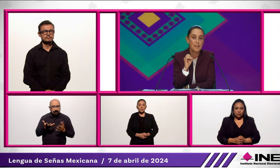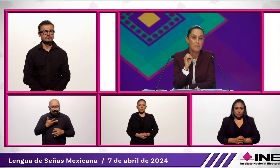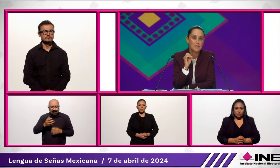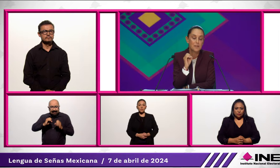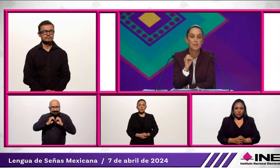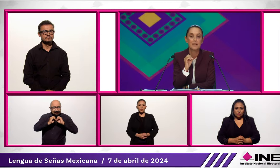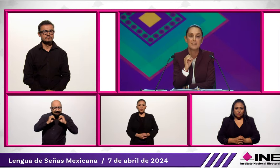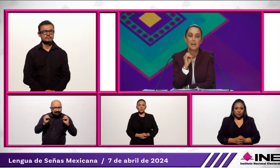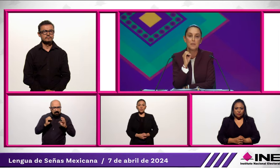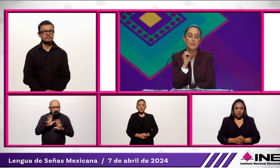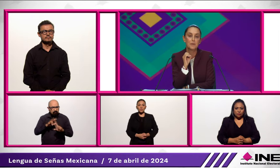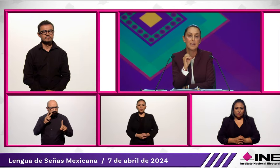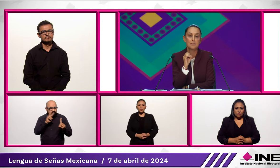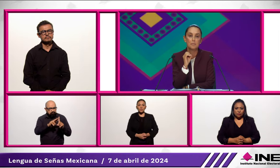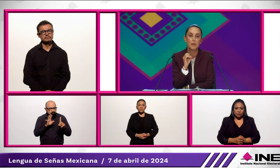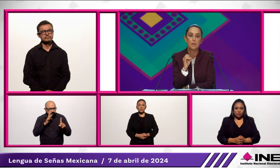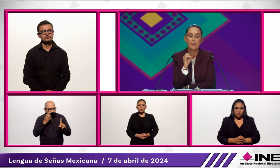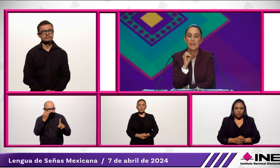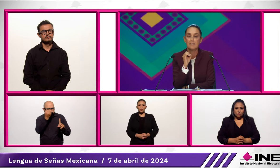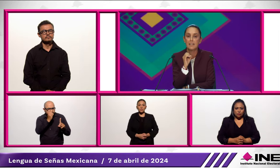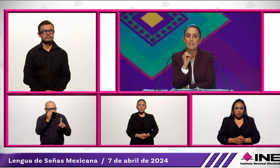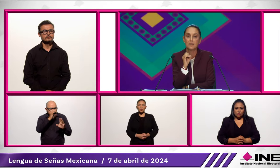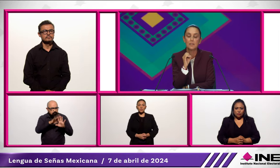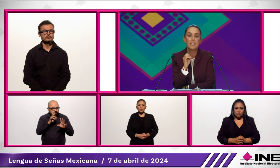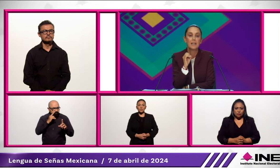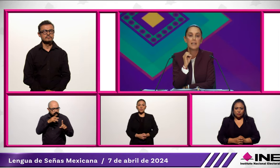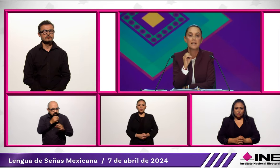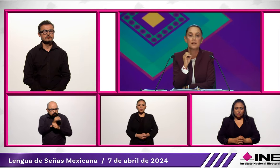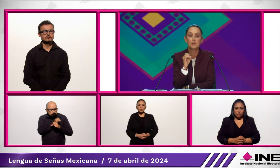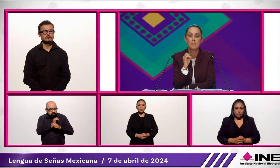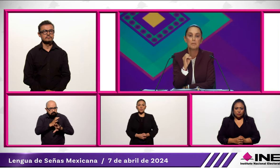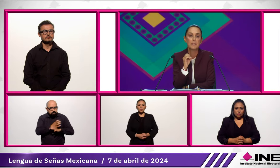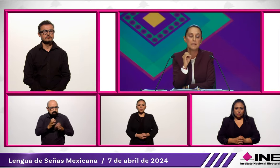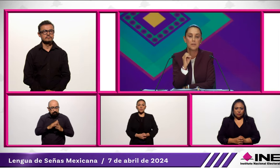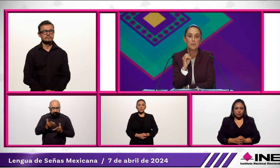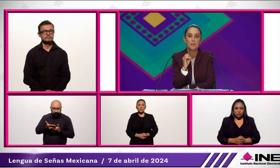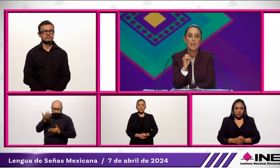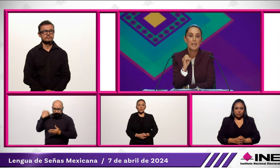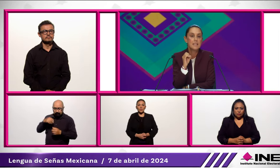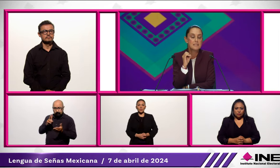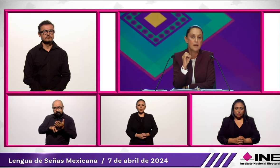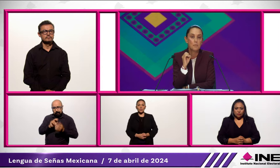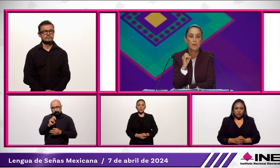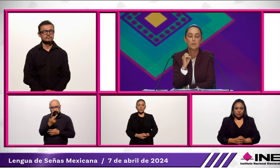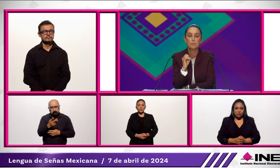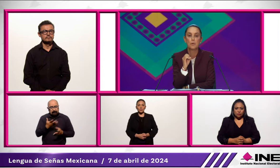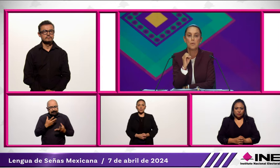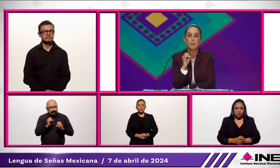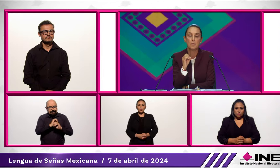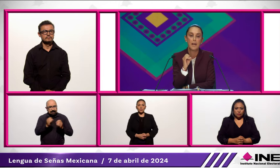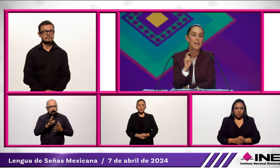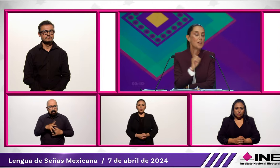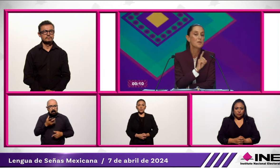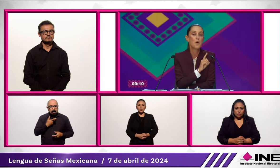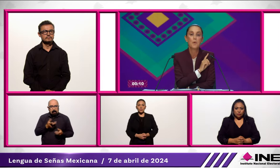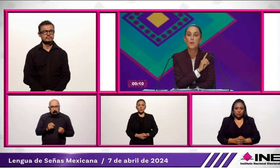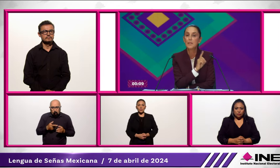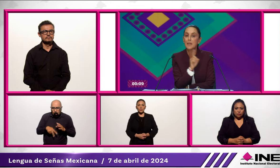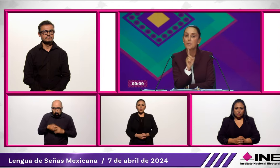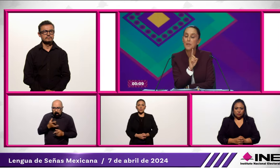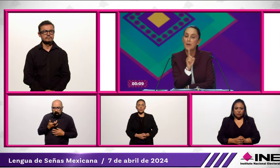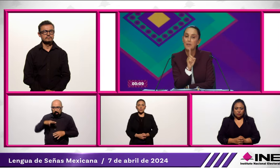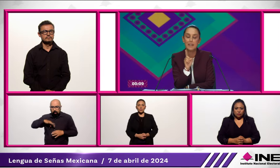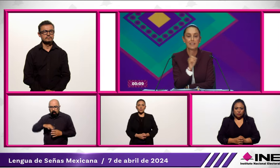cero observaciones de la Auditoría Superior de la Federación en el 2022 y cero pesos por comprobar. No